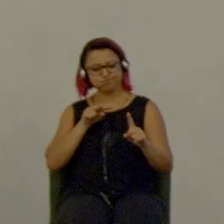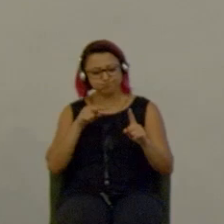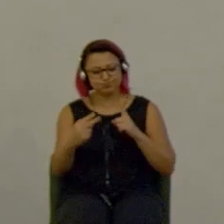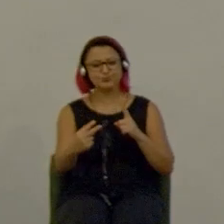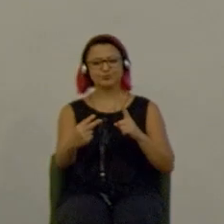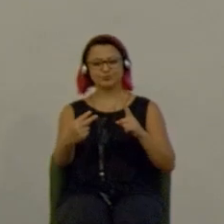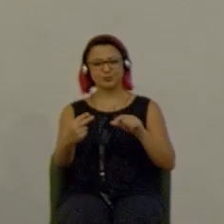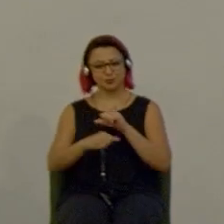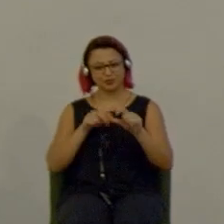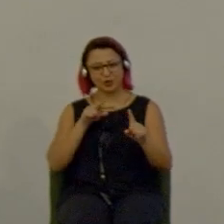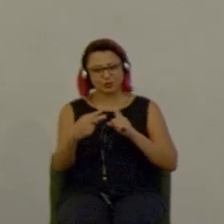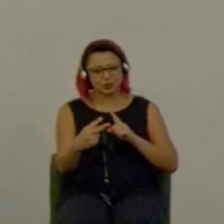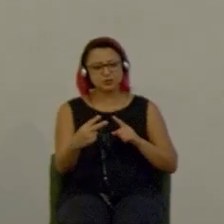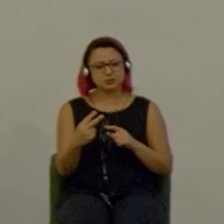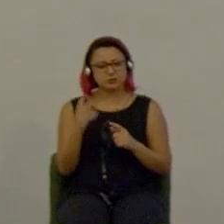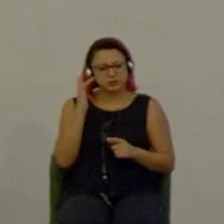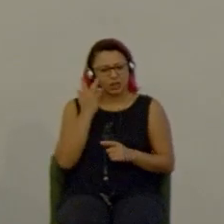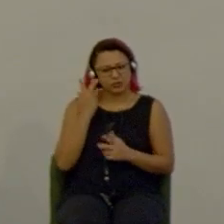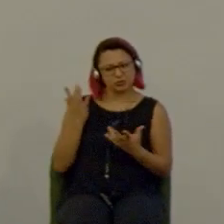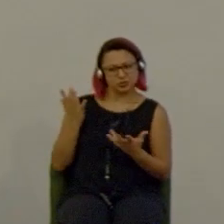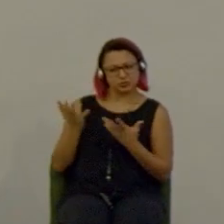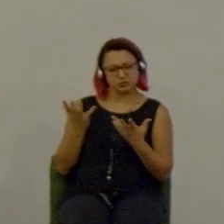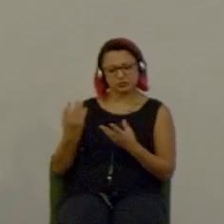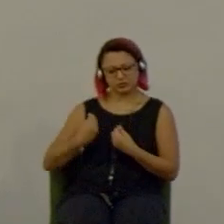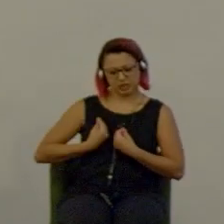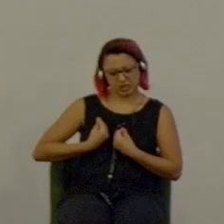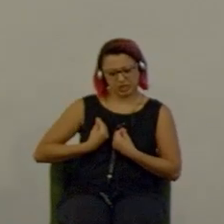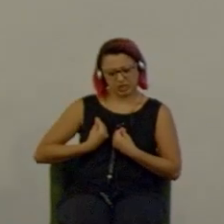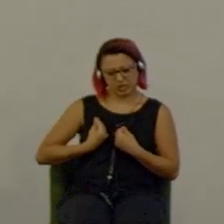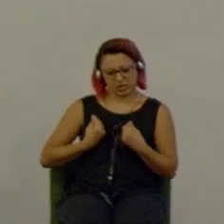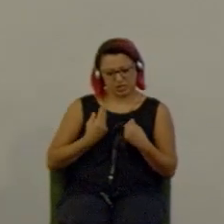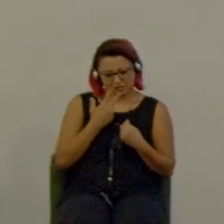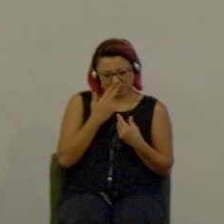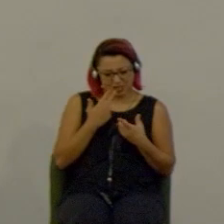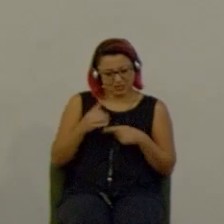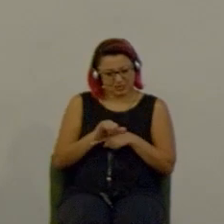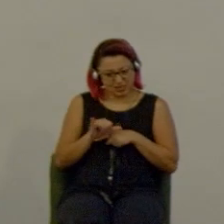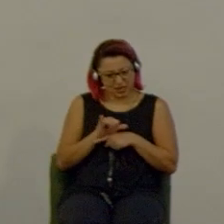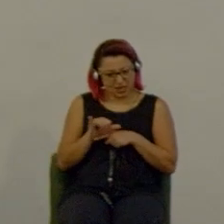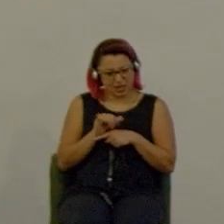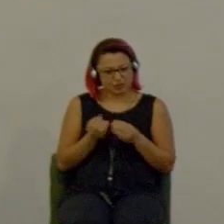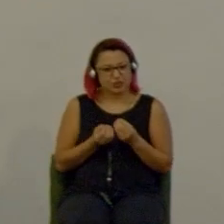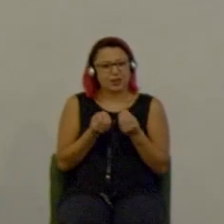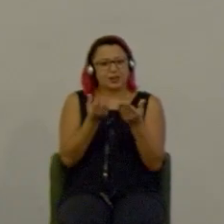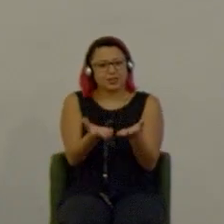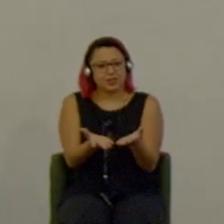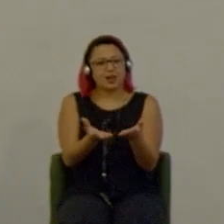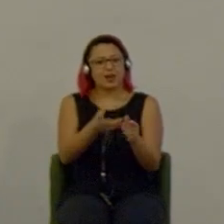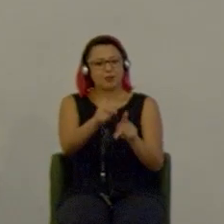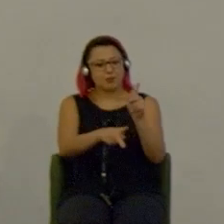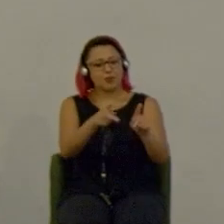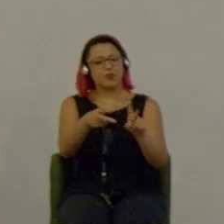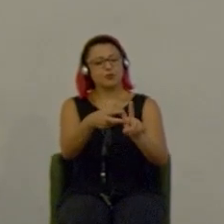arme d'une certaine manière les populations autochtones de se rendre compte de